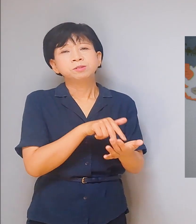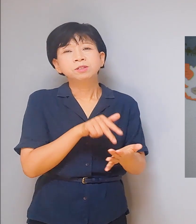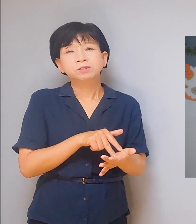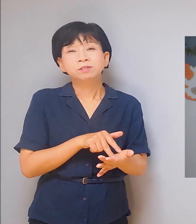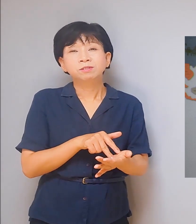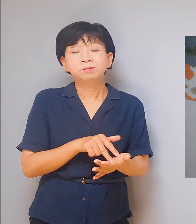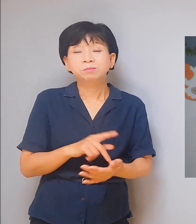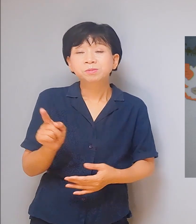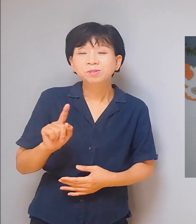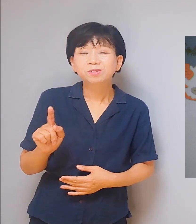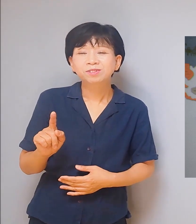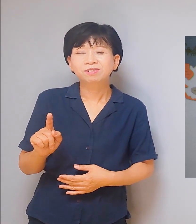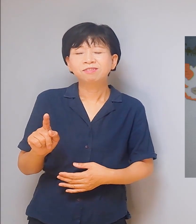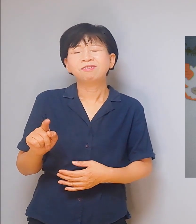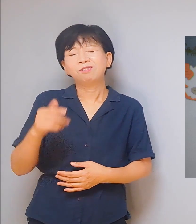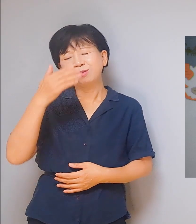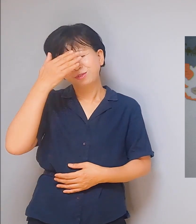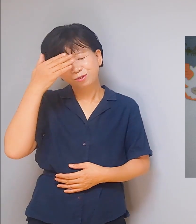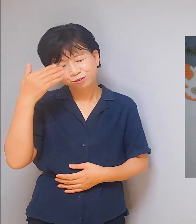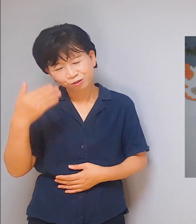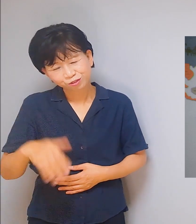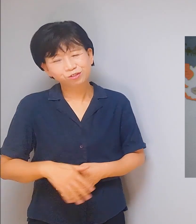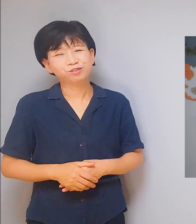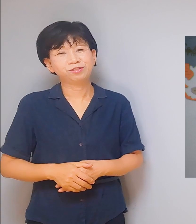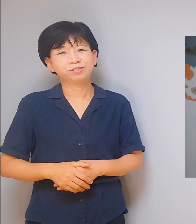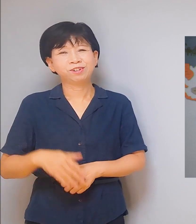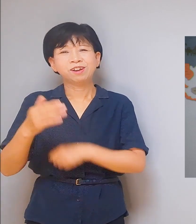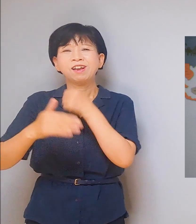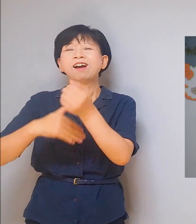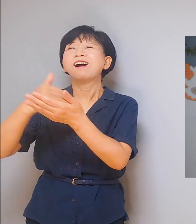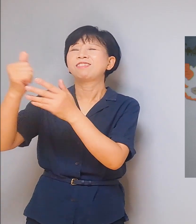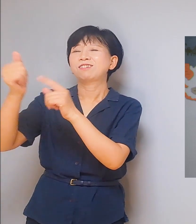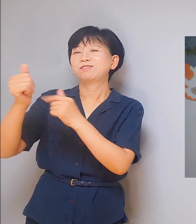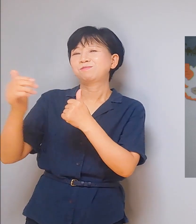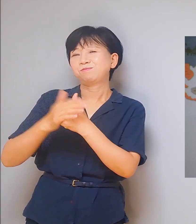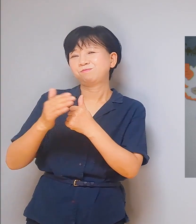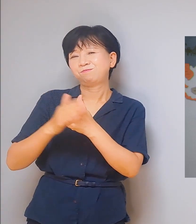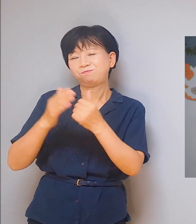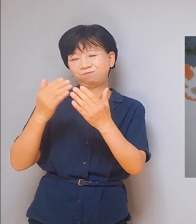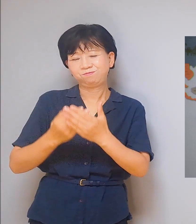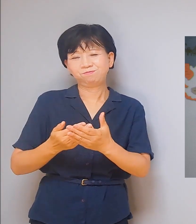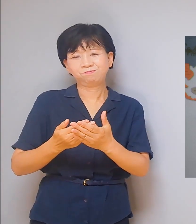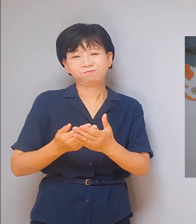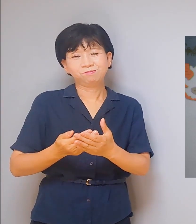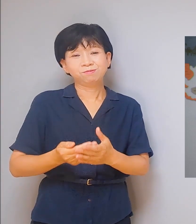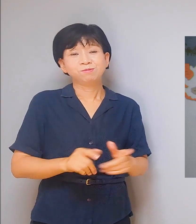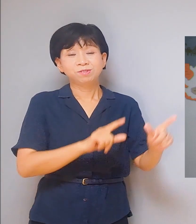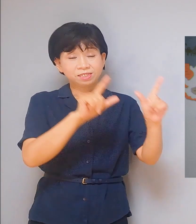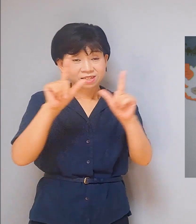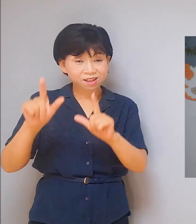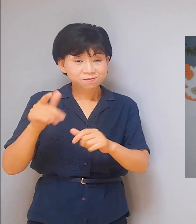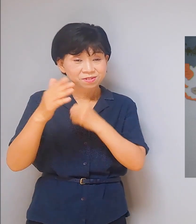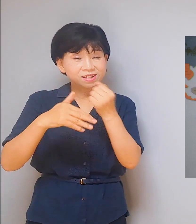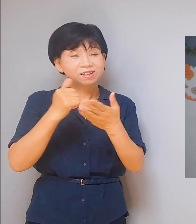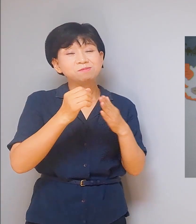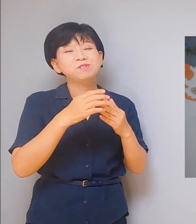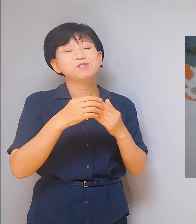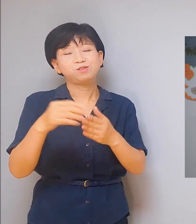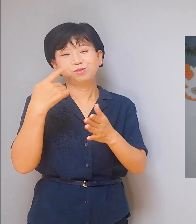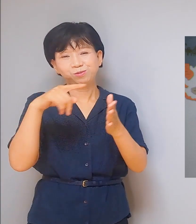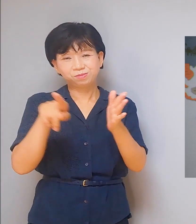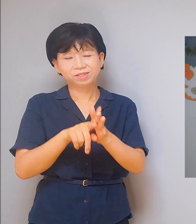누가 하신 걸까요? 하나님이 하신 거죠. 여러분, 우리의 인생길 하나님이 이끌어 가시는